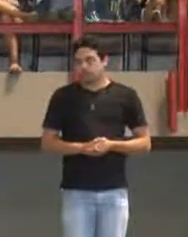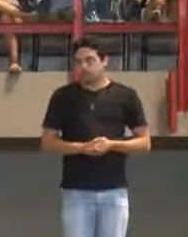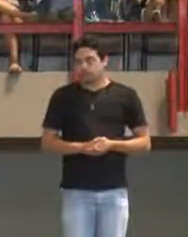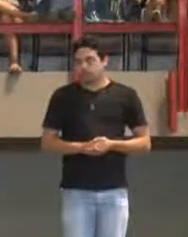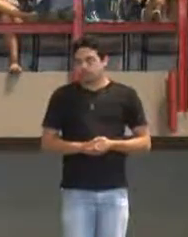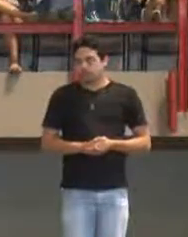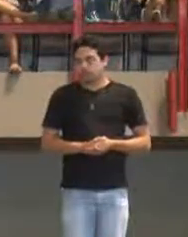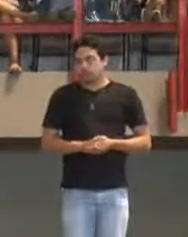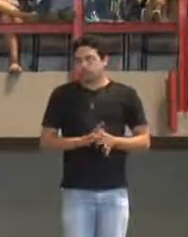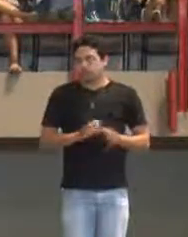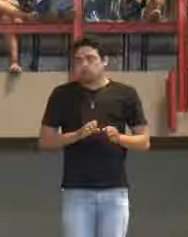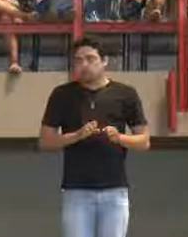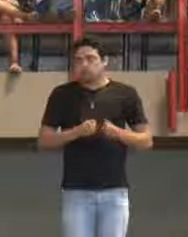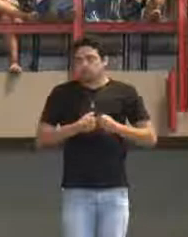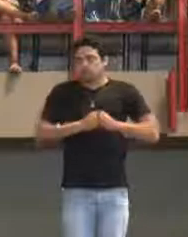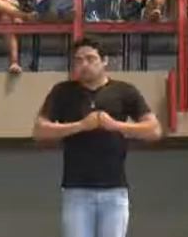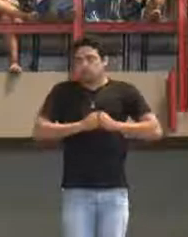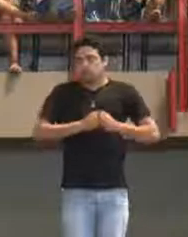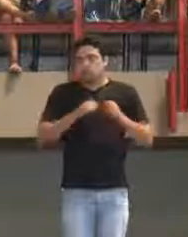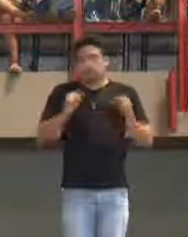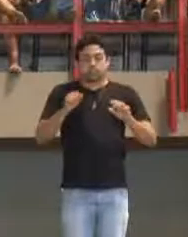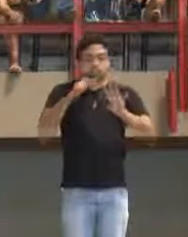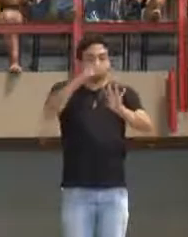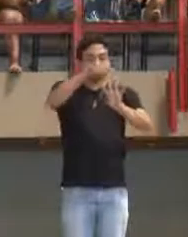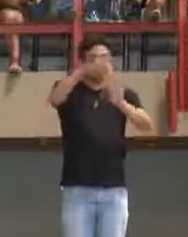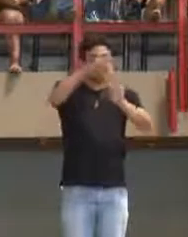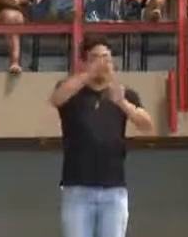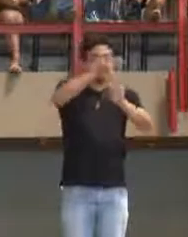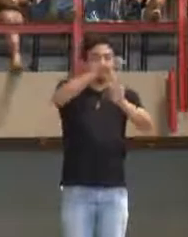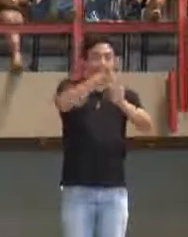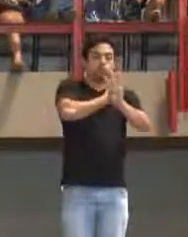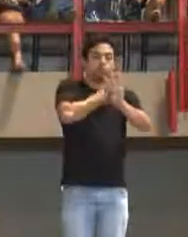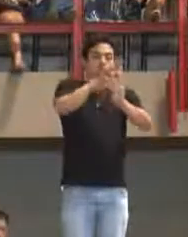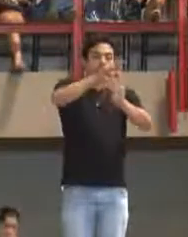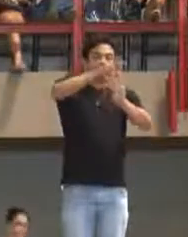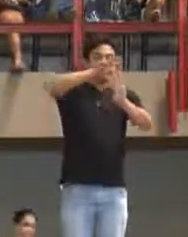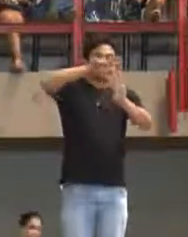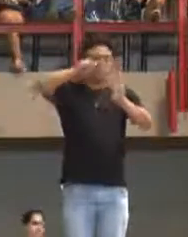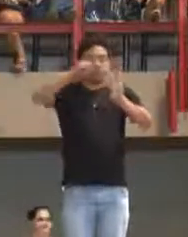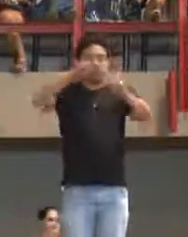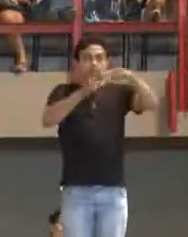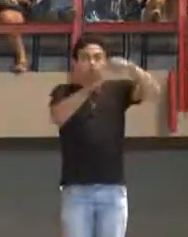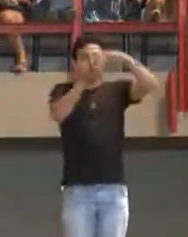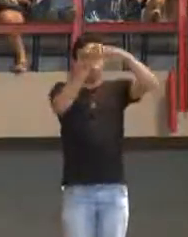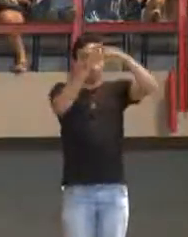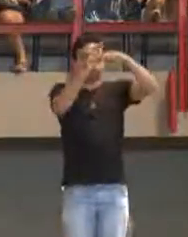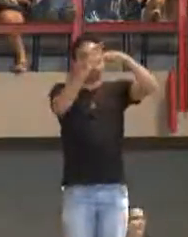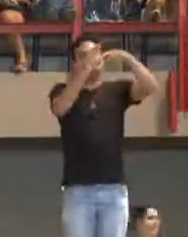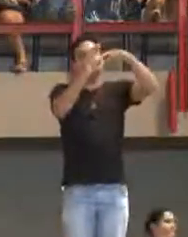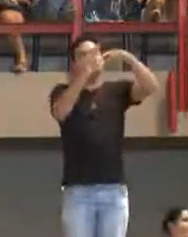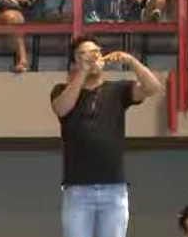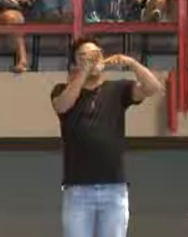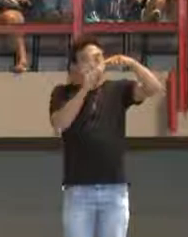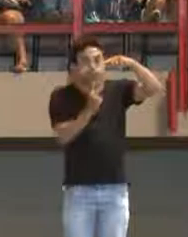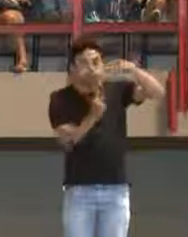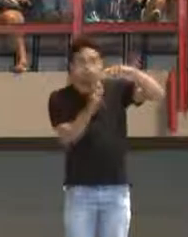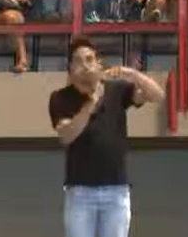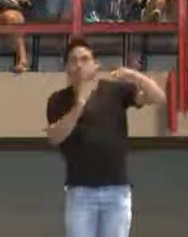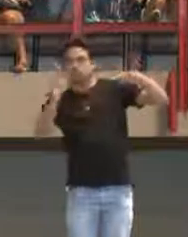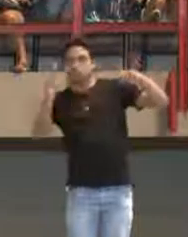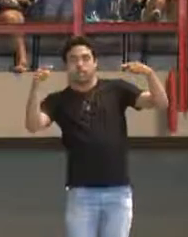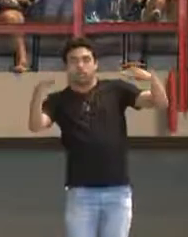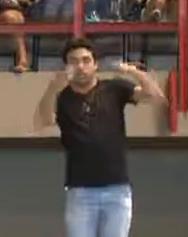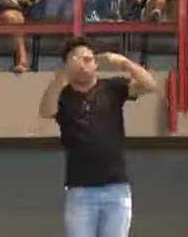Sim, se os dois termos centrais forem diferentes, aí não, tá bom? Aí não vai haver coincidência não, de valores. A mediana é um valor